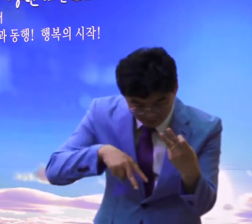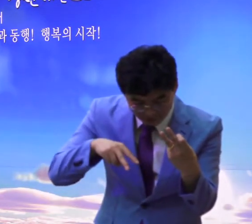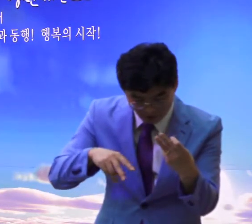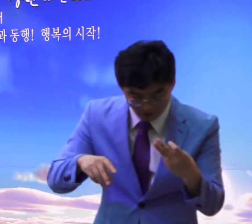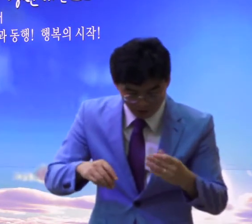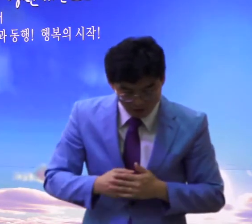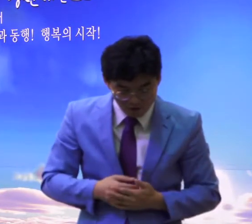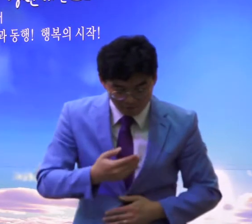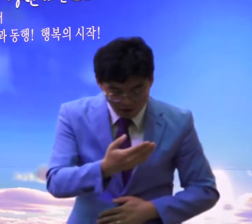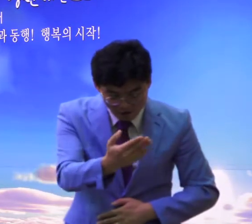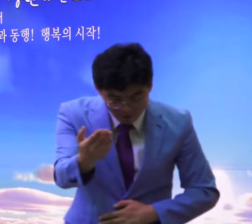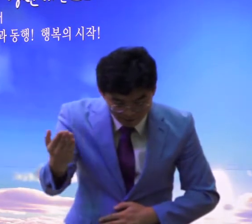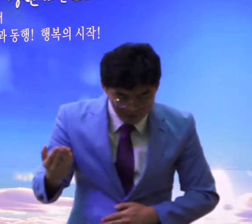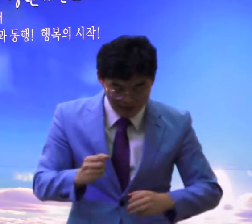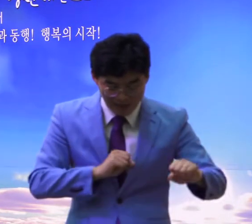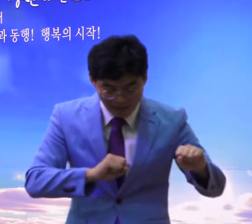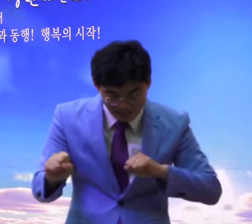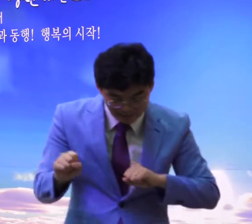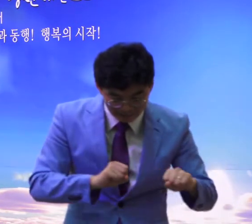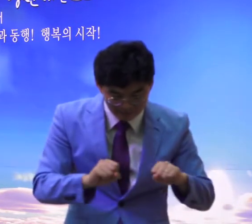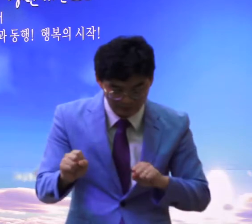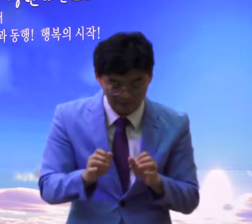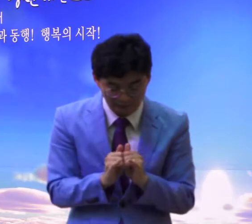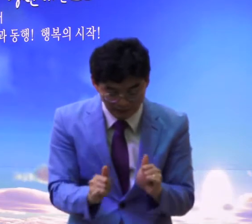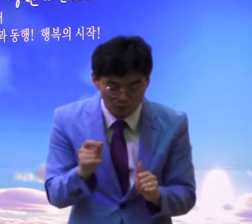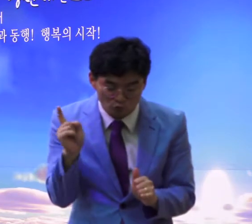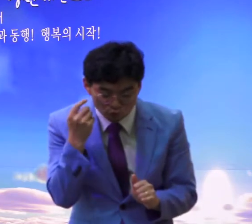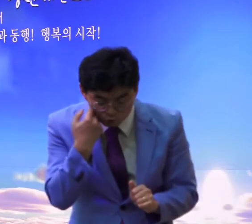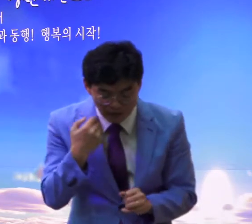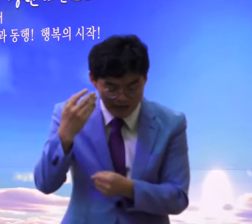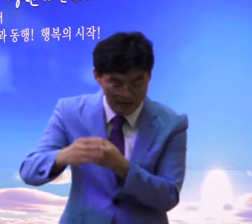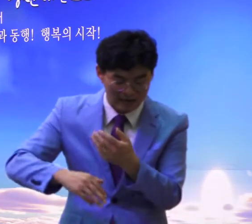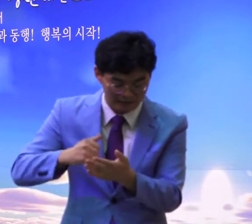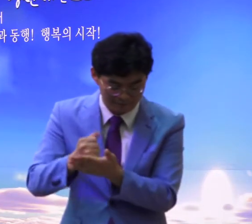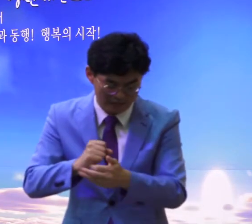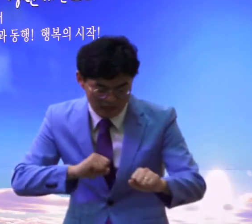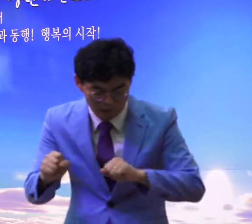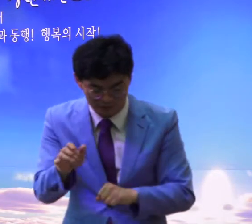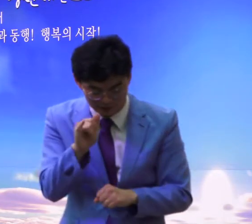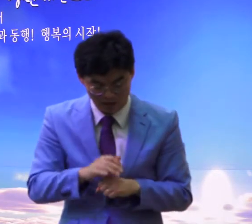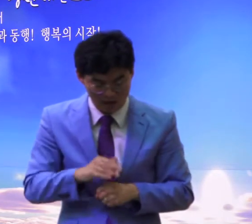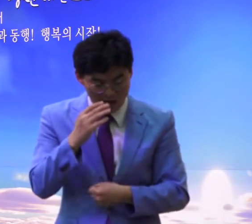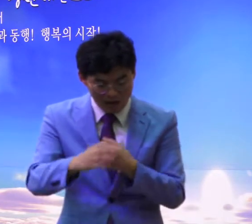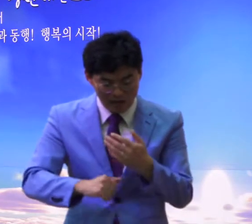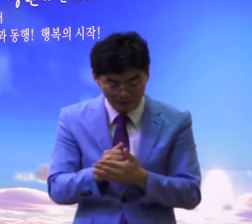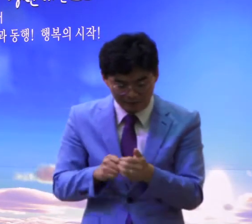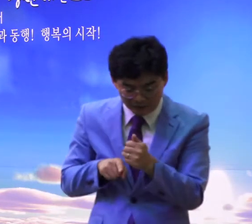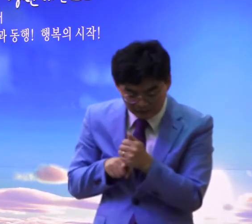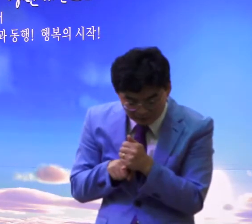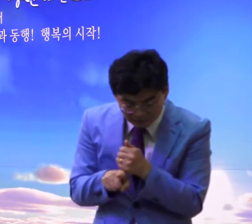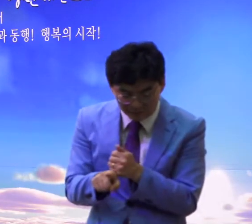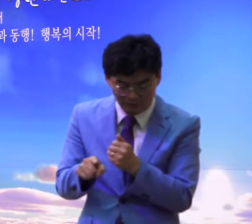시작. 너희 안에서 행하시는 일은 하나님이시니 자기의 기쁘신 뜻을 위하여 너희에게 소원을